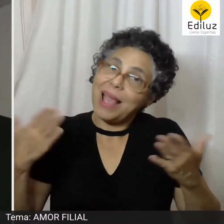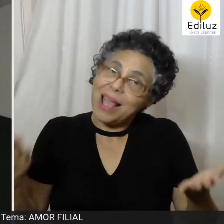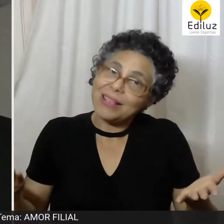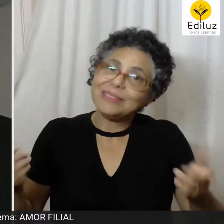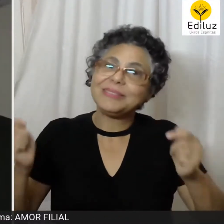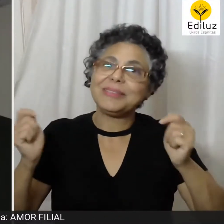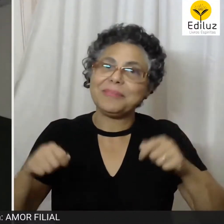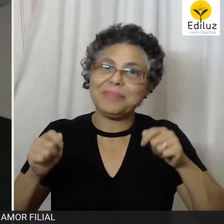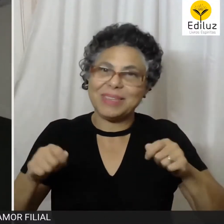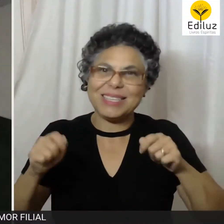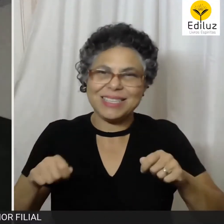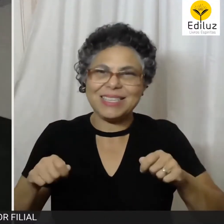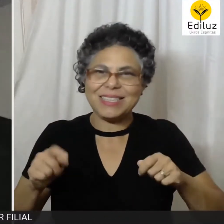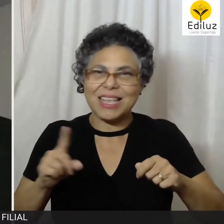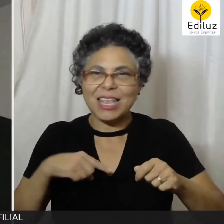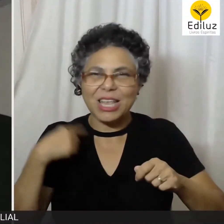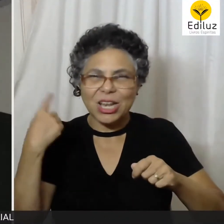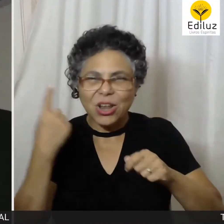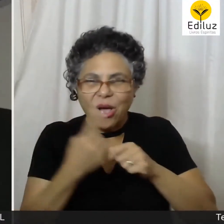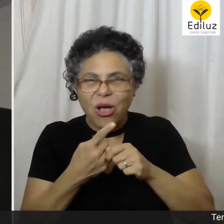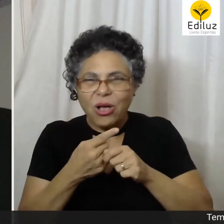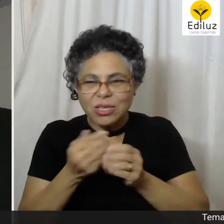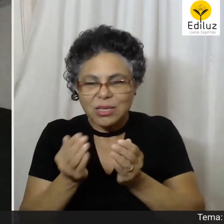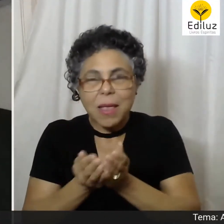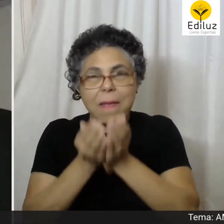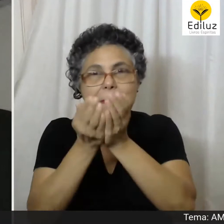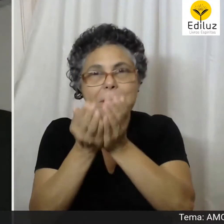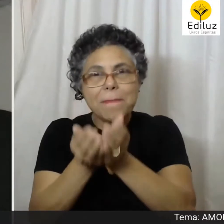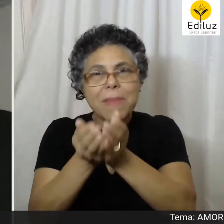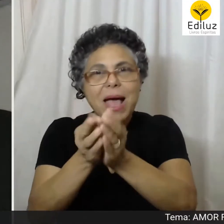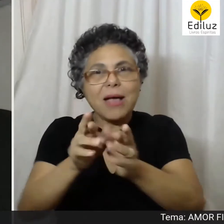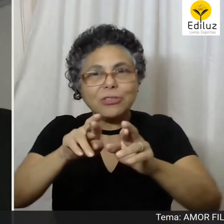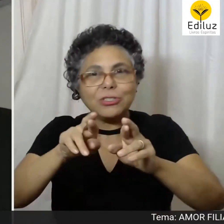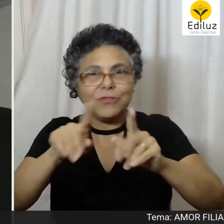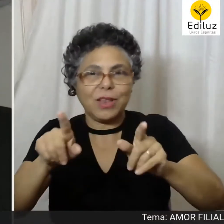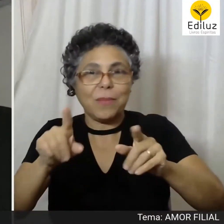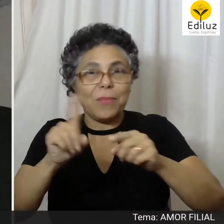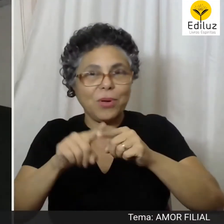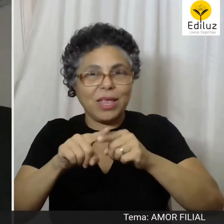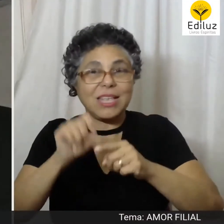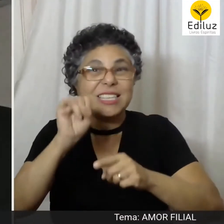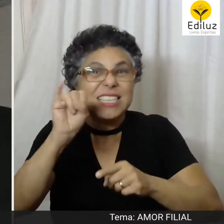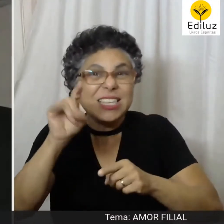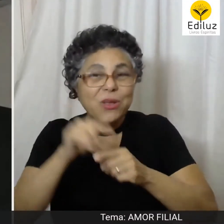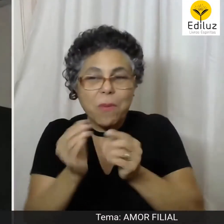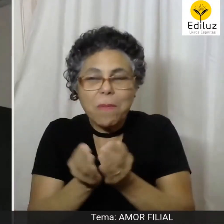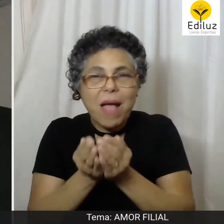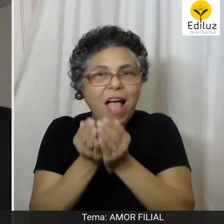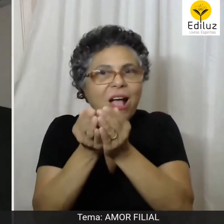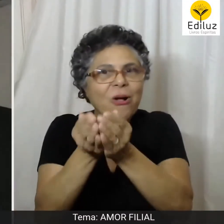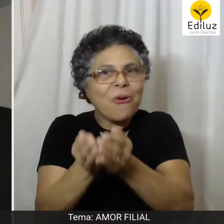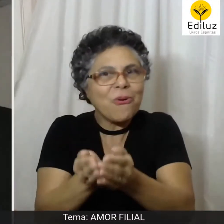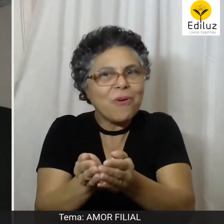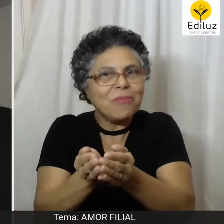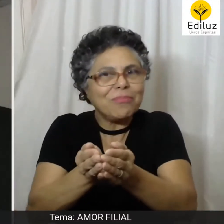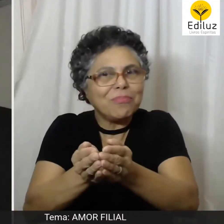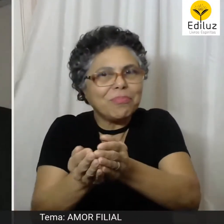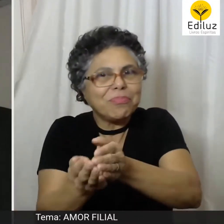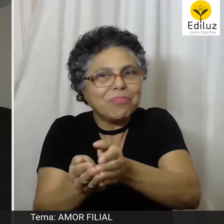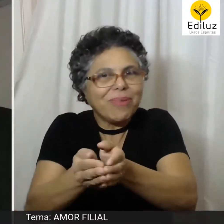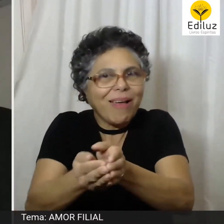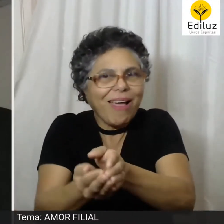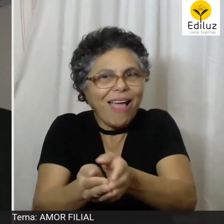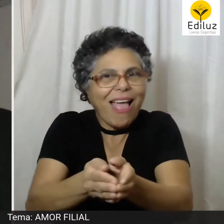que estejamos em barcos separados para que quando o barco de um desses sujeitos tiver